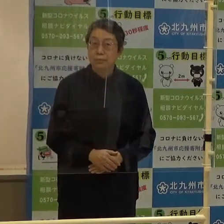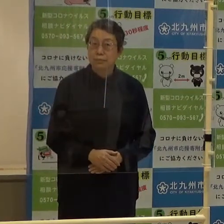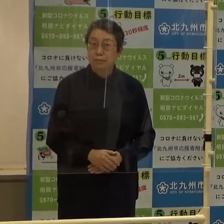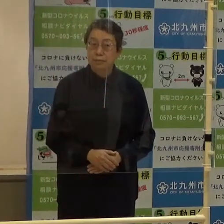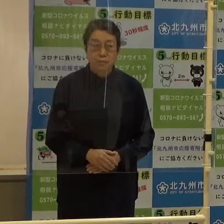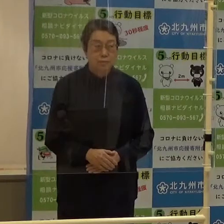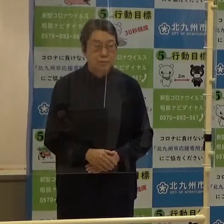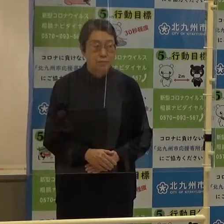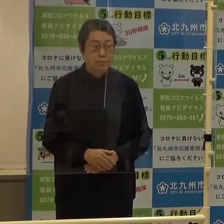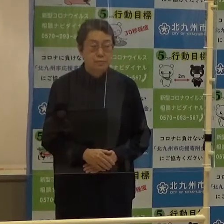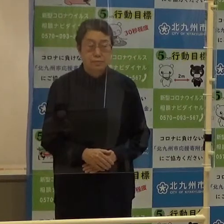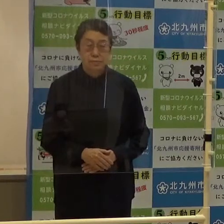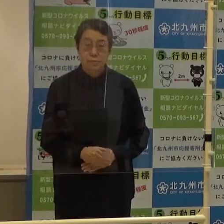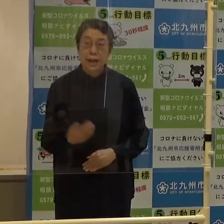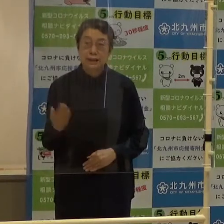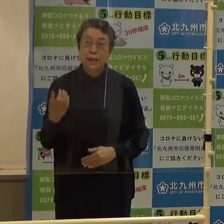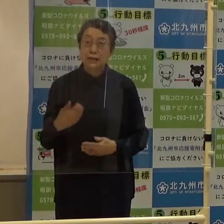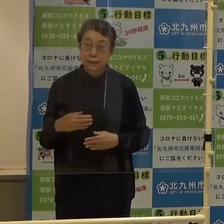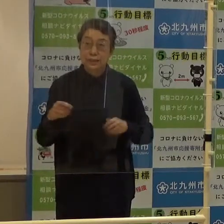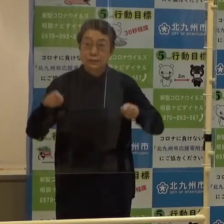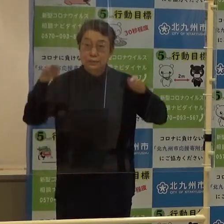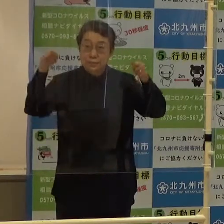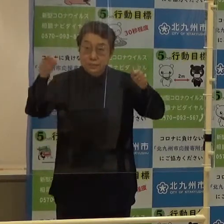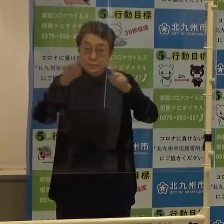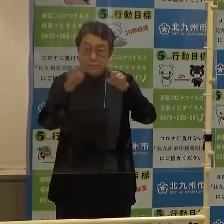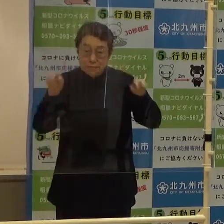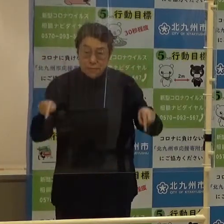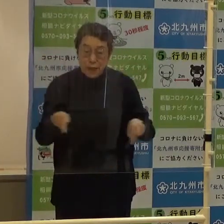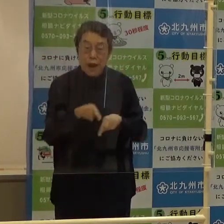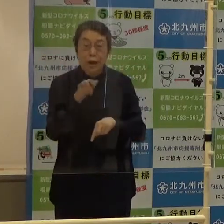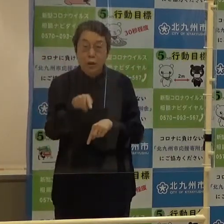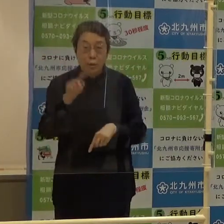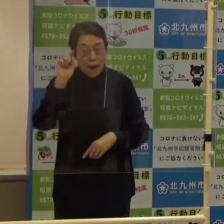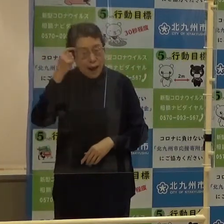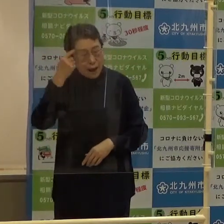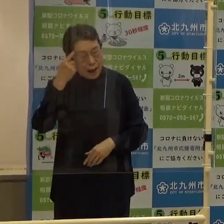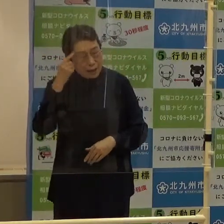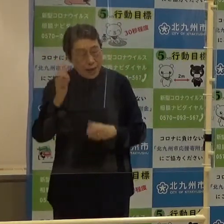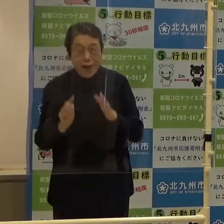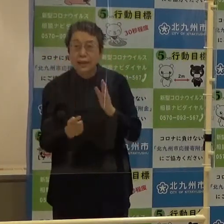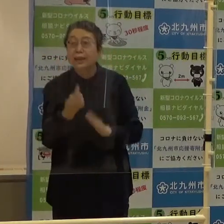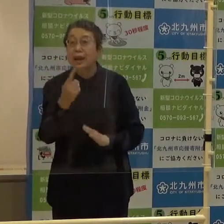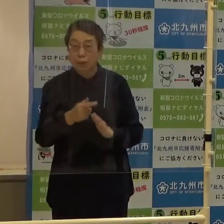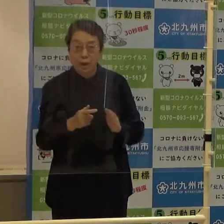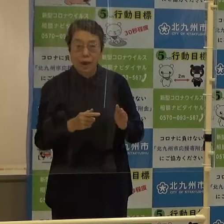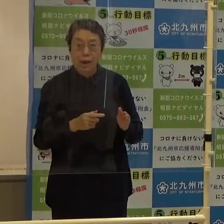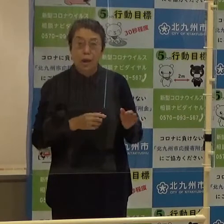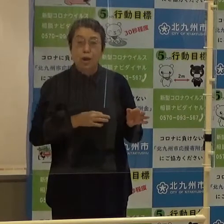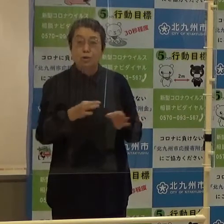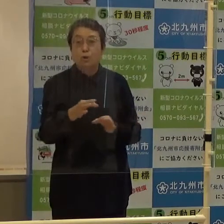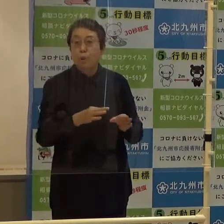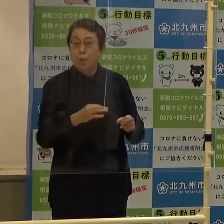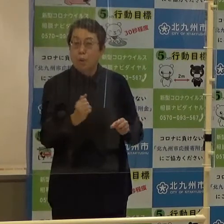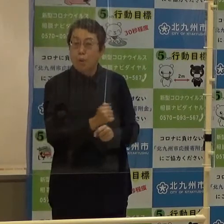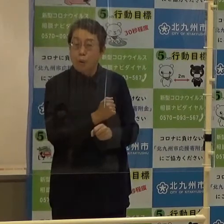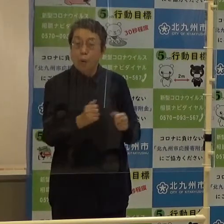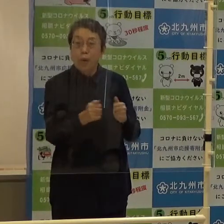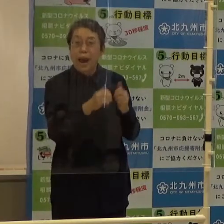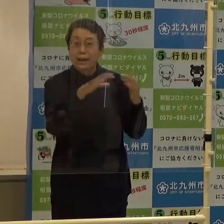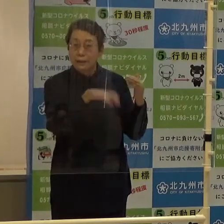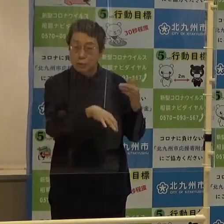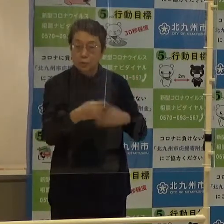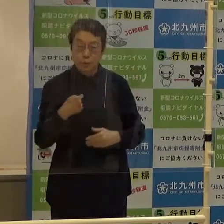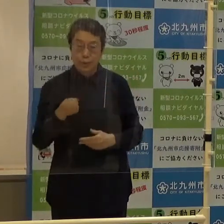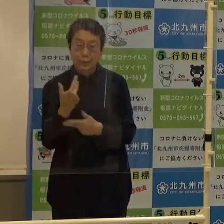そもそもこれを考えた動機というのは、商工会議所と北九州市が今後